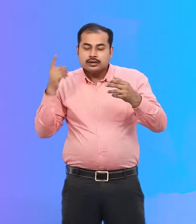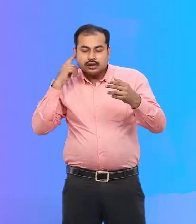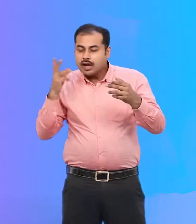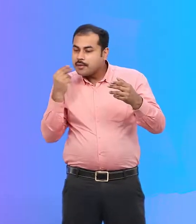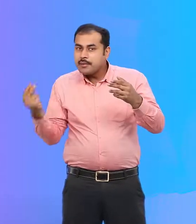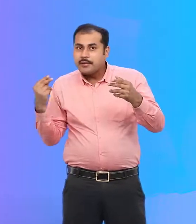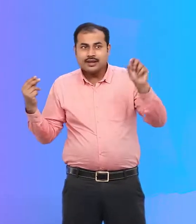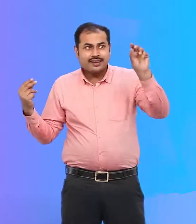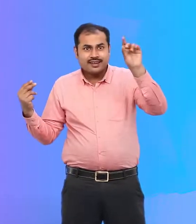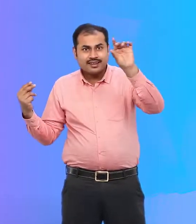है